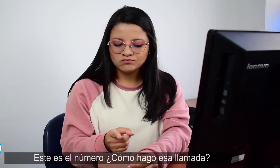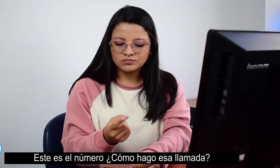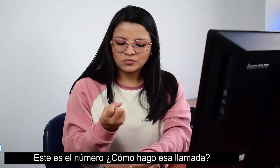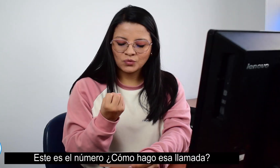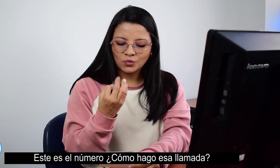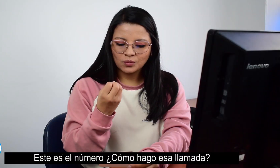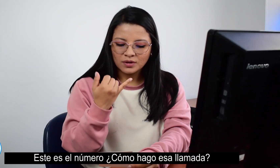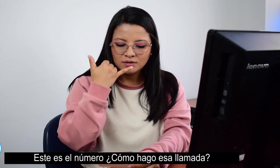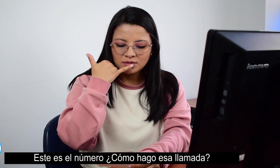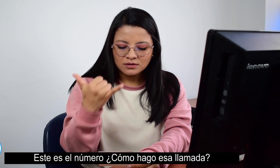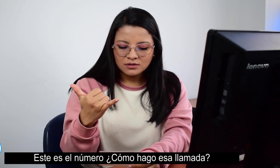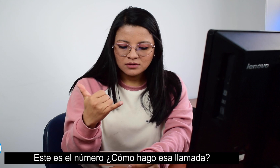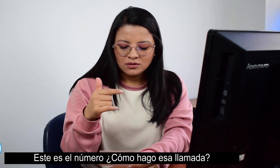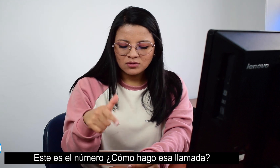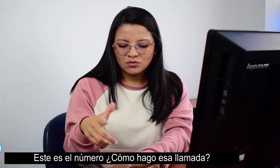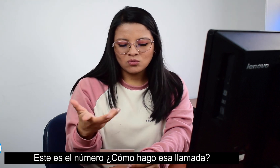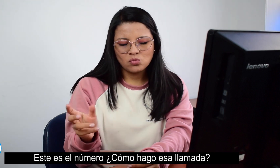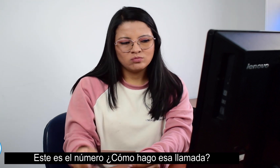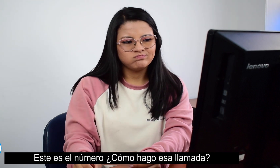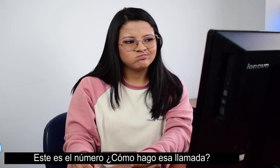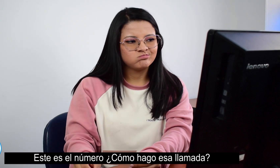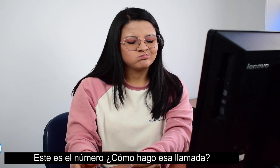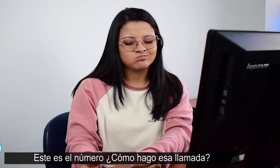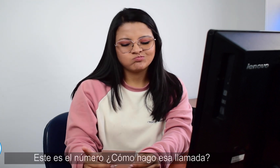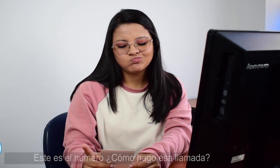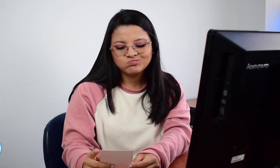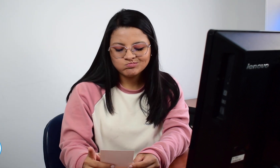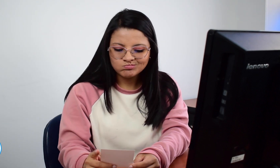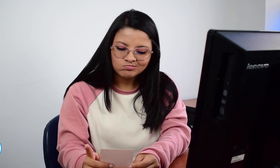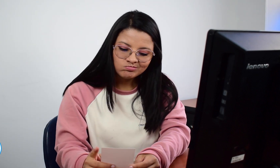Este es el número. ¿Cómo hago esa llamada?